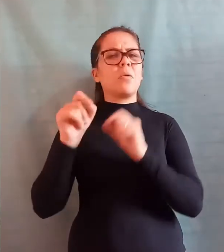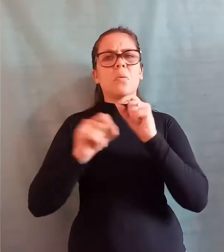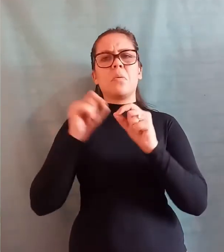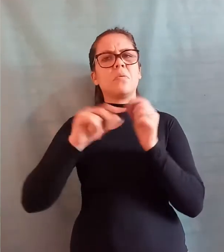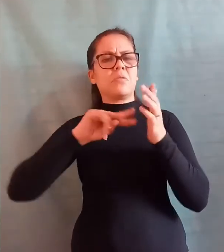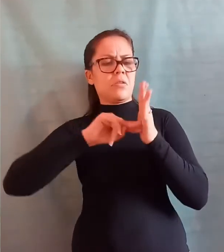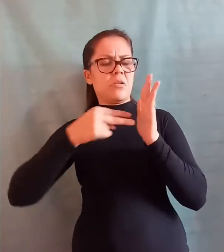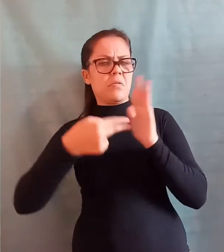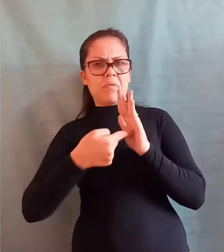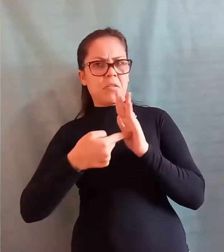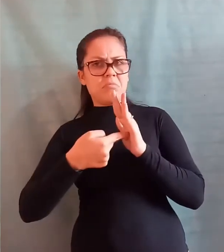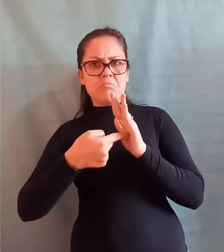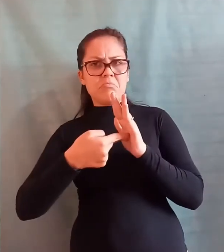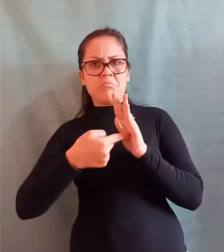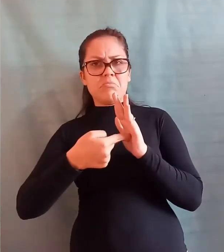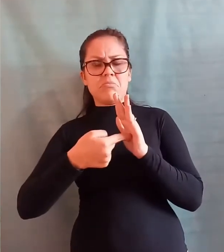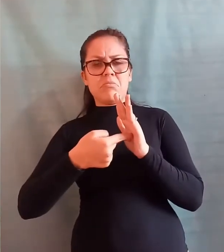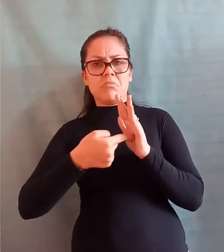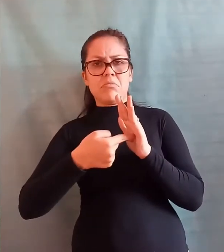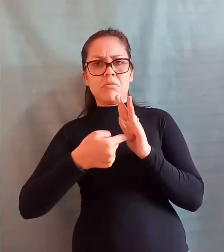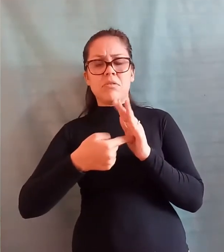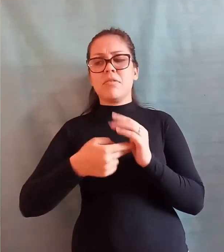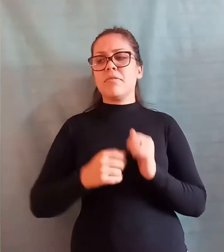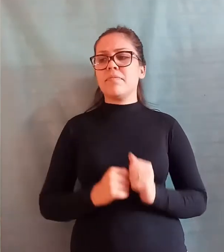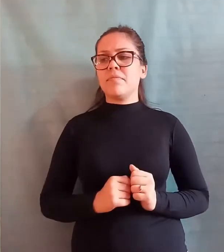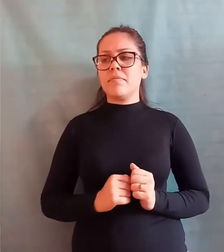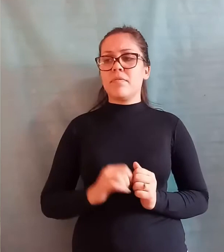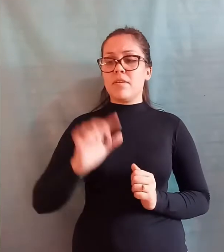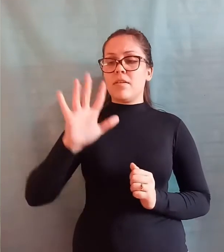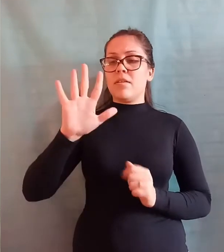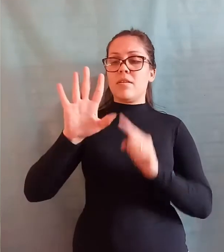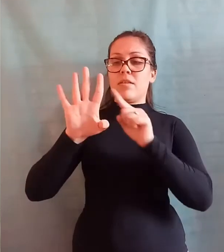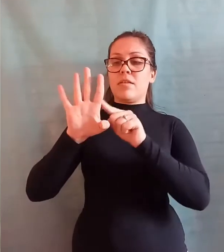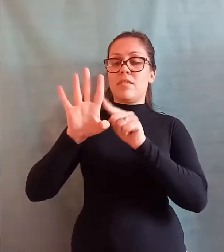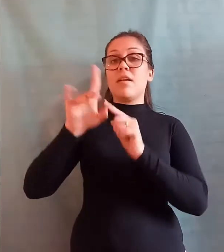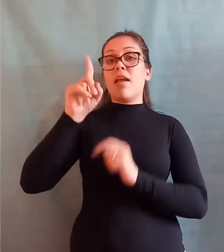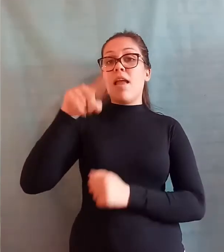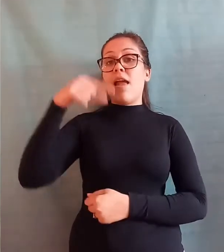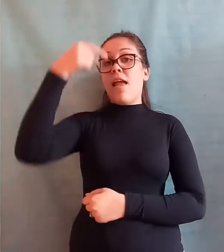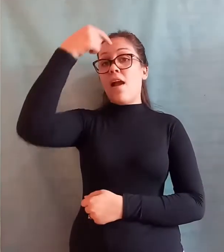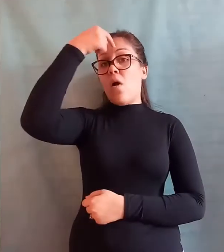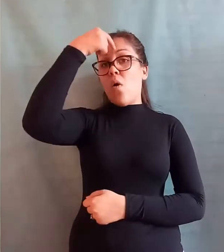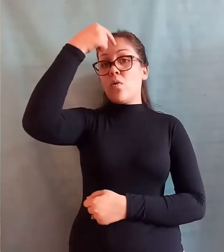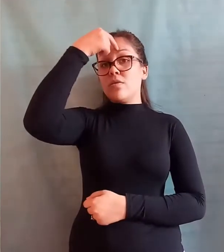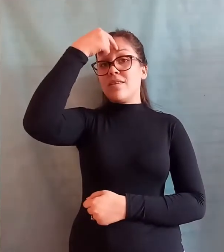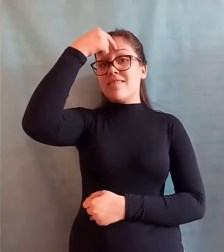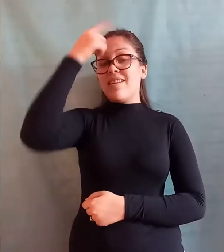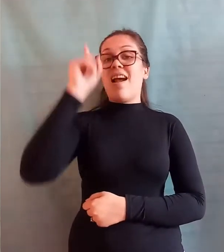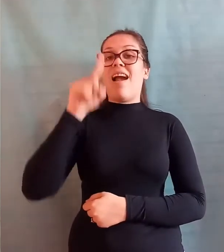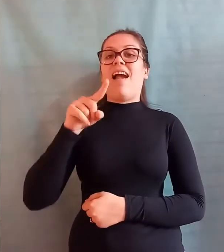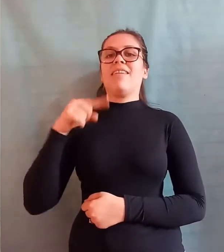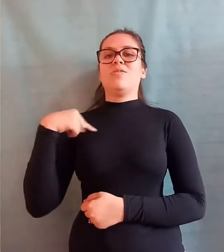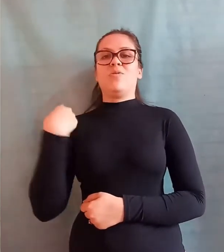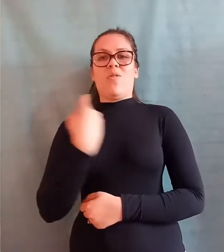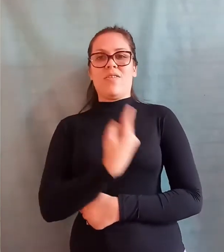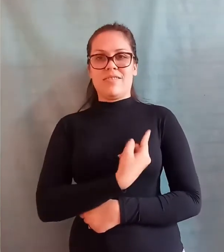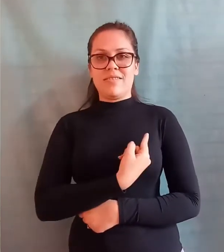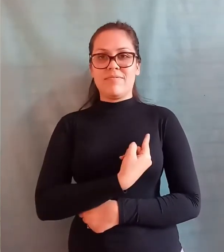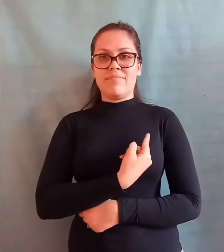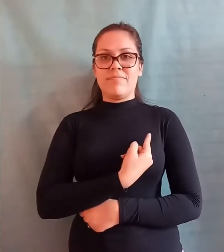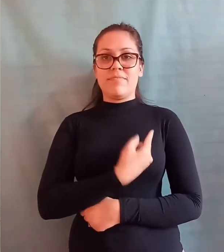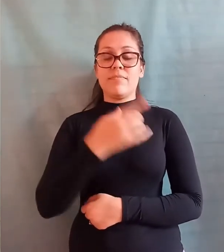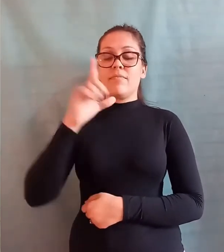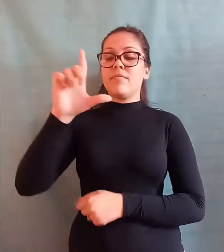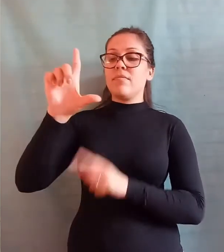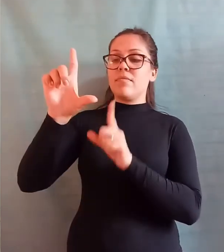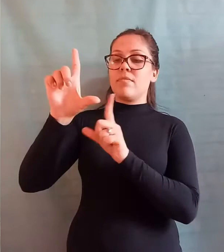que que significa isso, tá? O indicador é a consciência individual, então somos nós, né? E